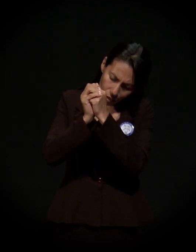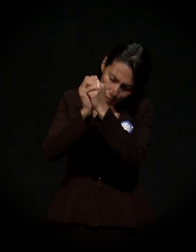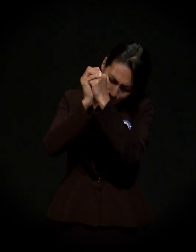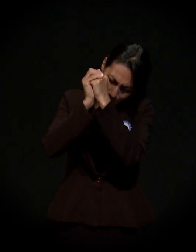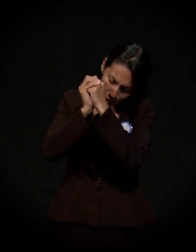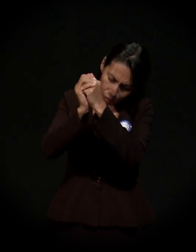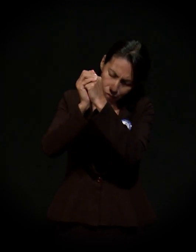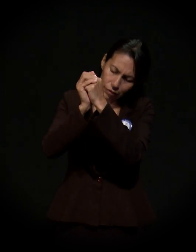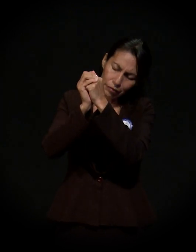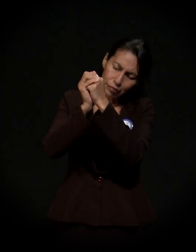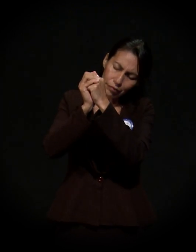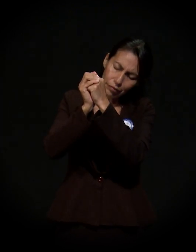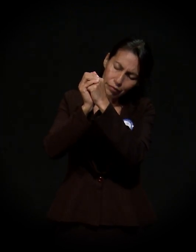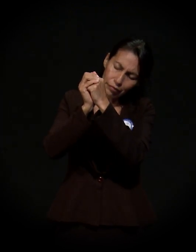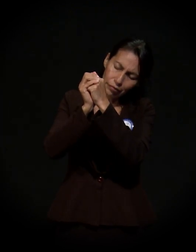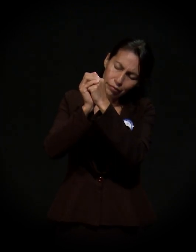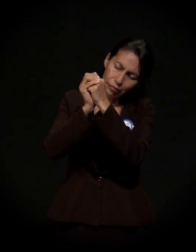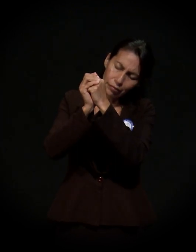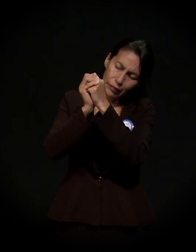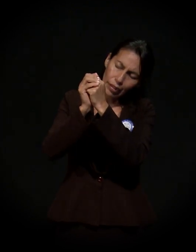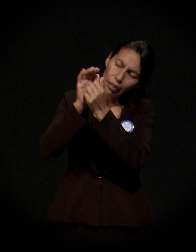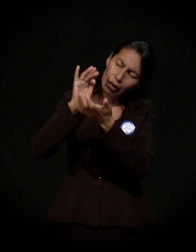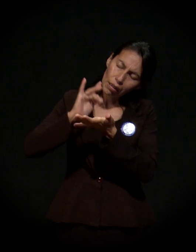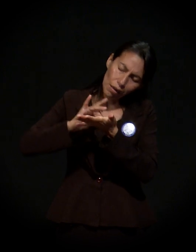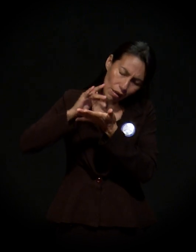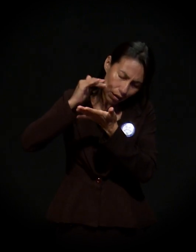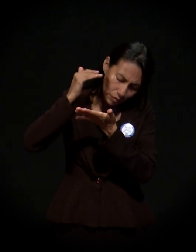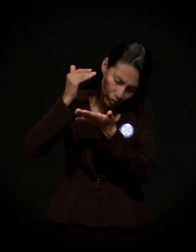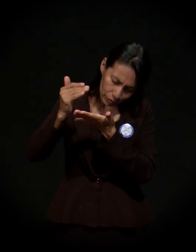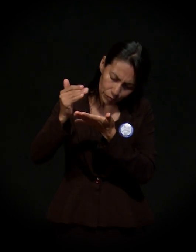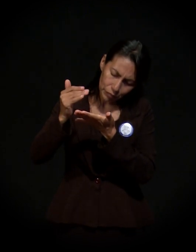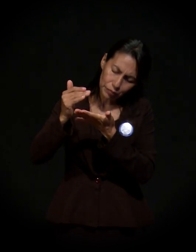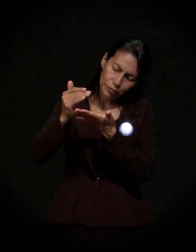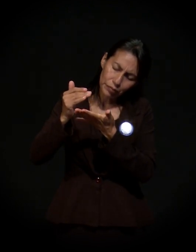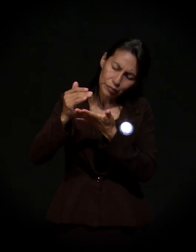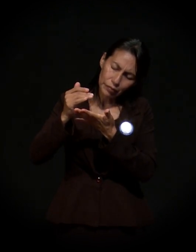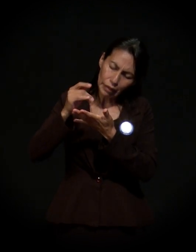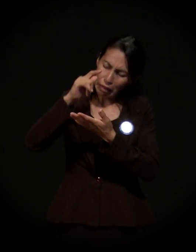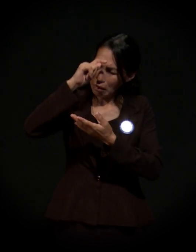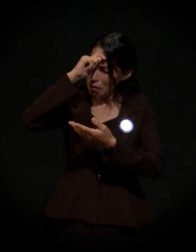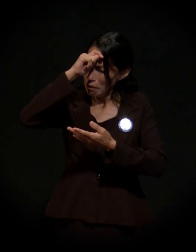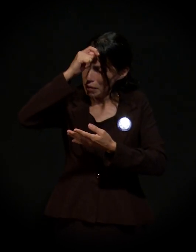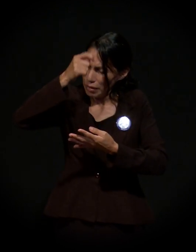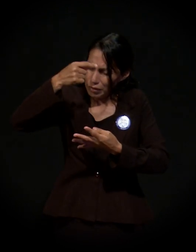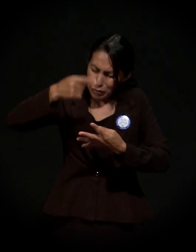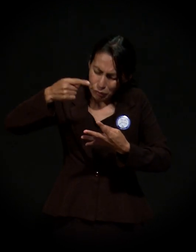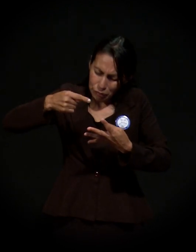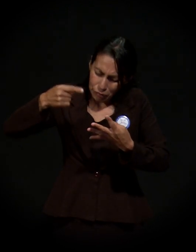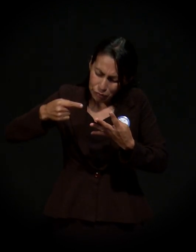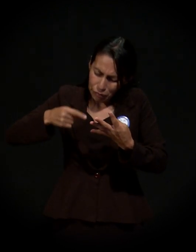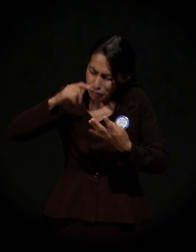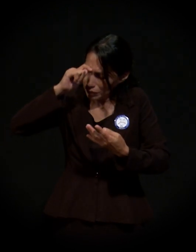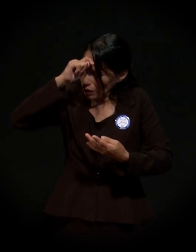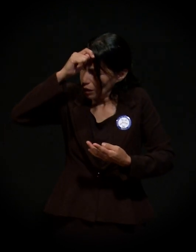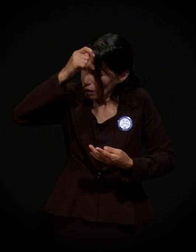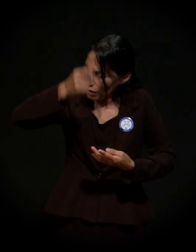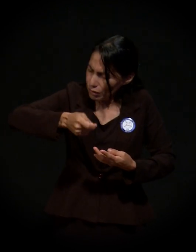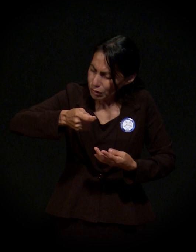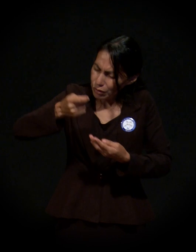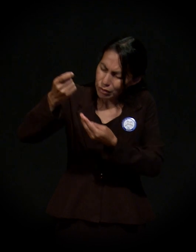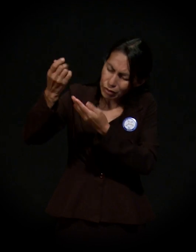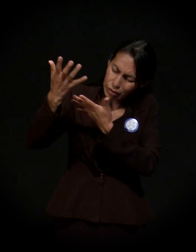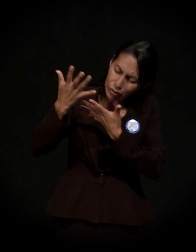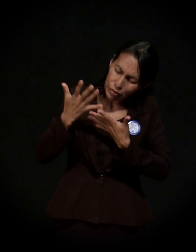Señor. Queremos expresar gratitud por todas las bendiciones recibidas y